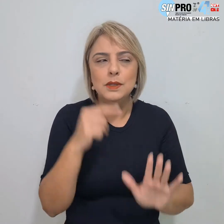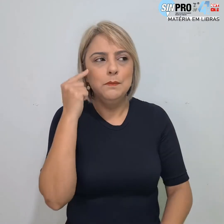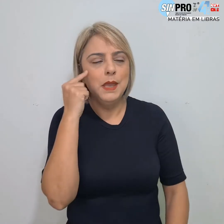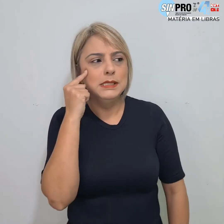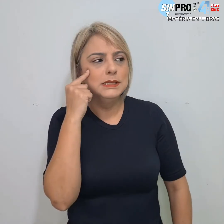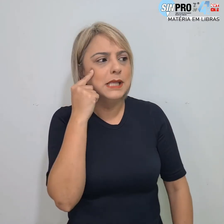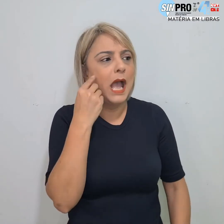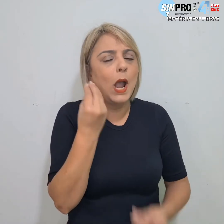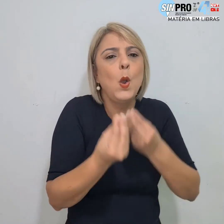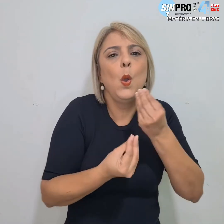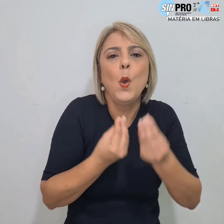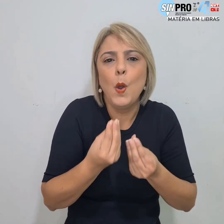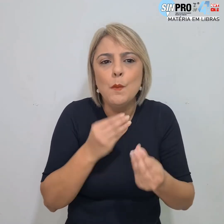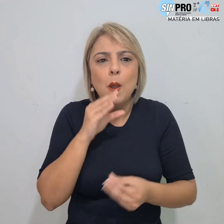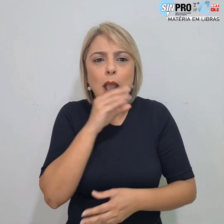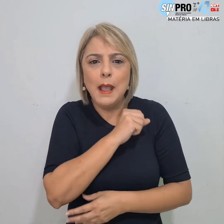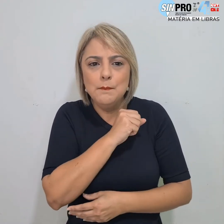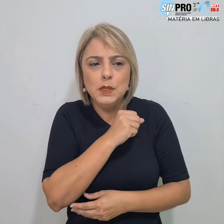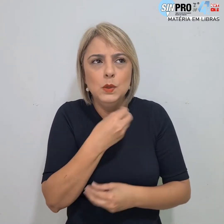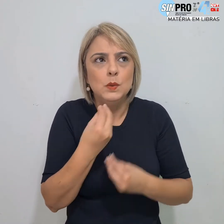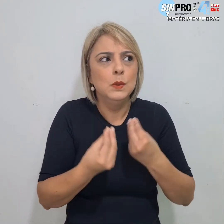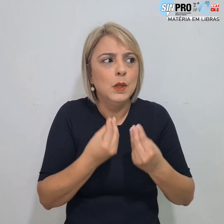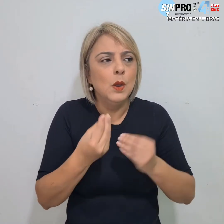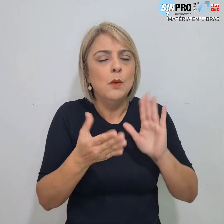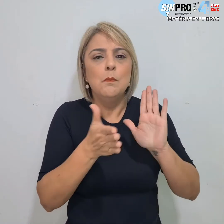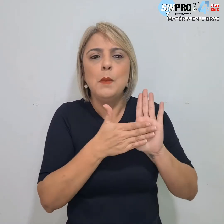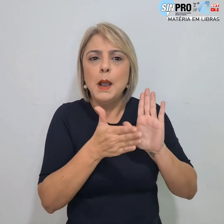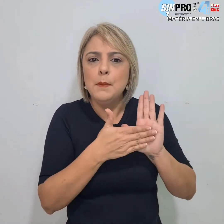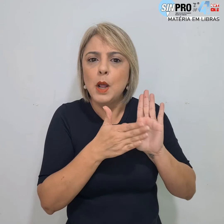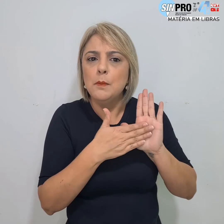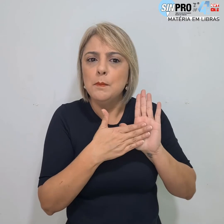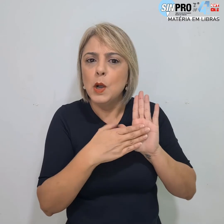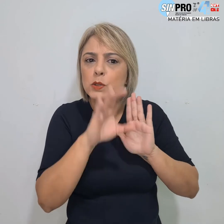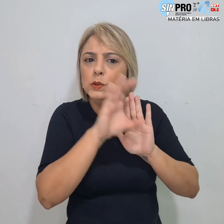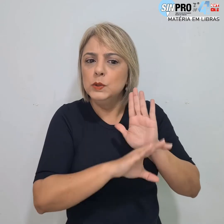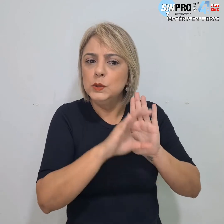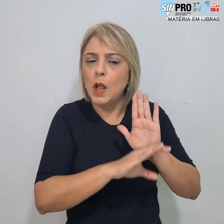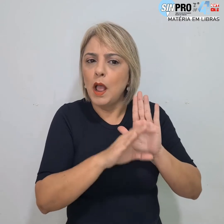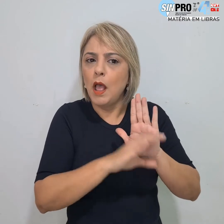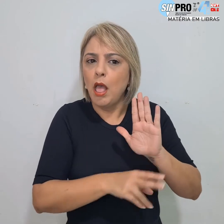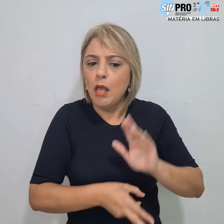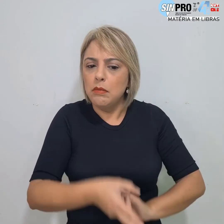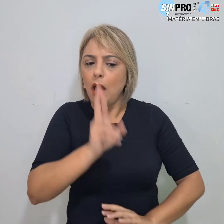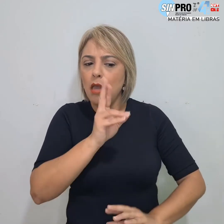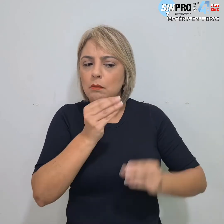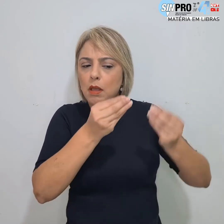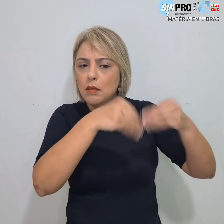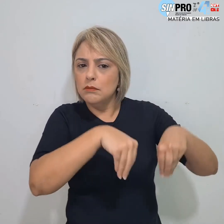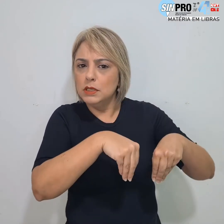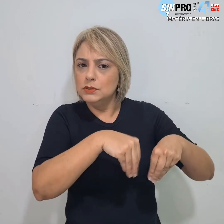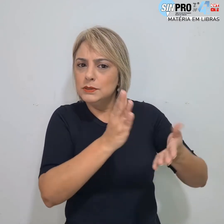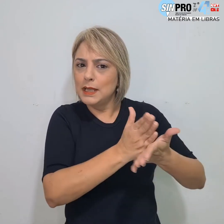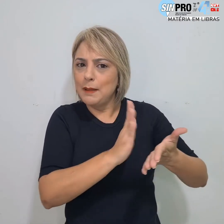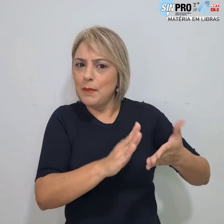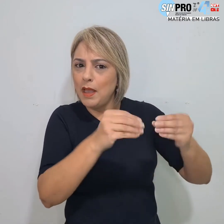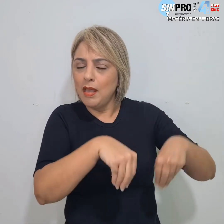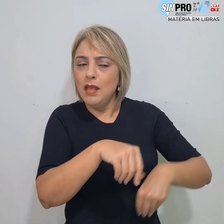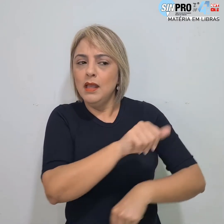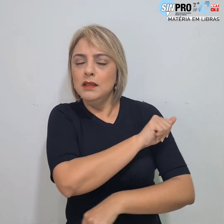pensar imediatamente numa proposta curricular para recuperar os prejuízos que os estudantes